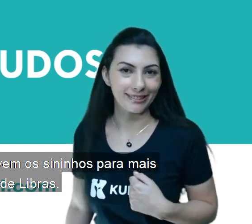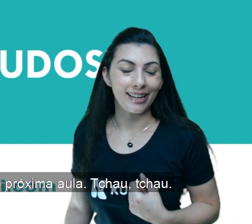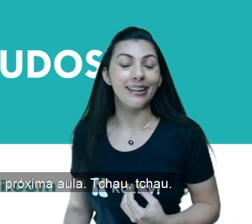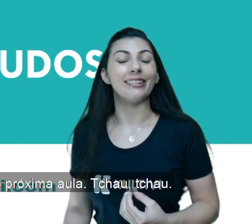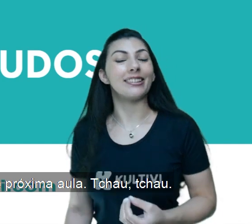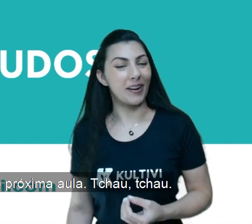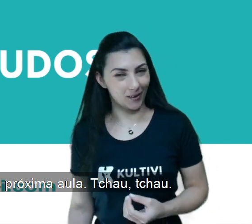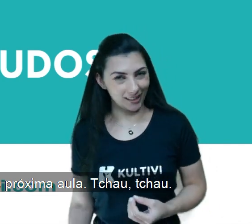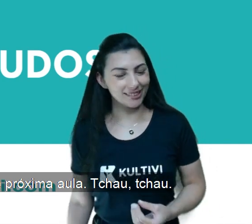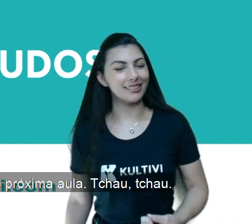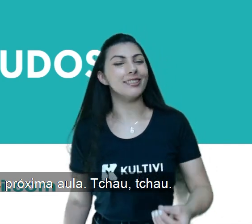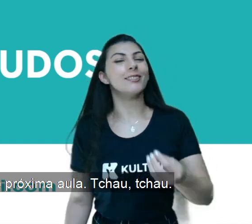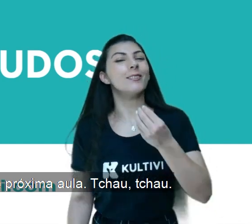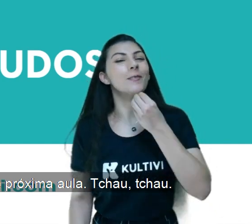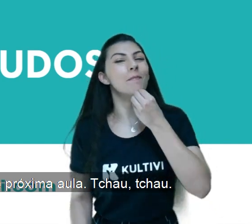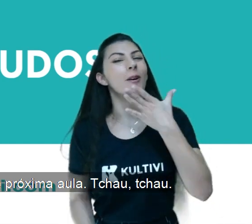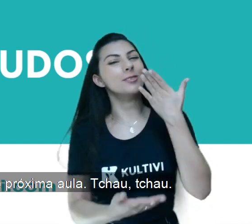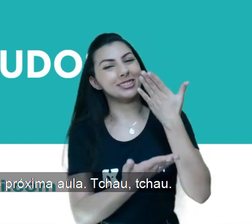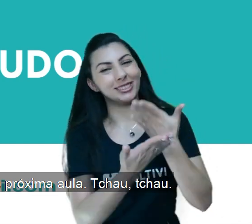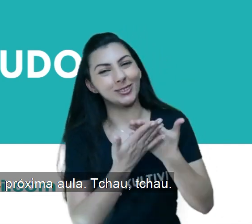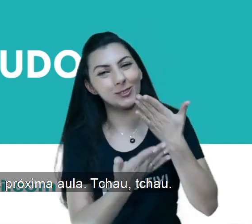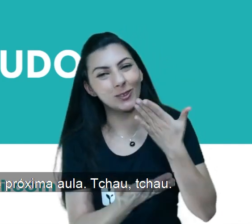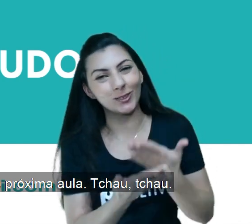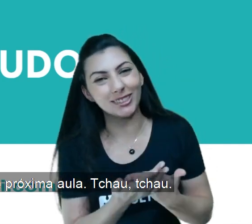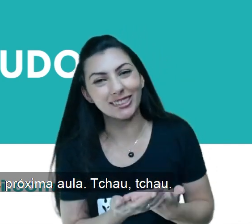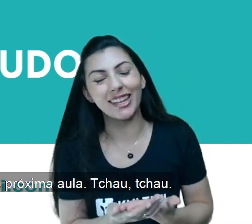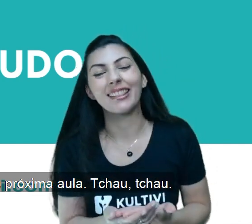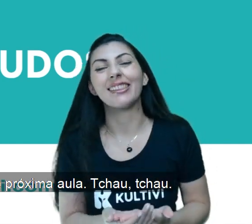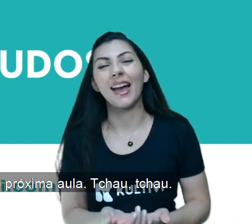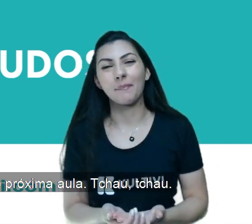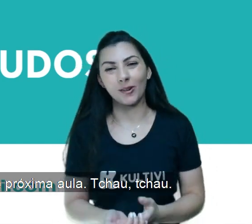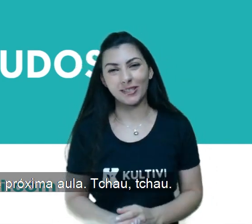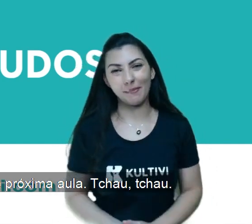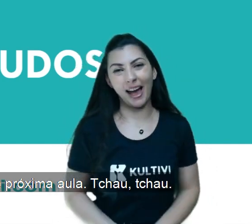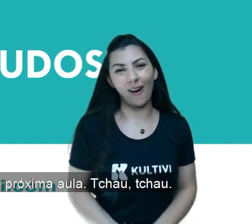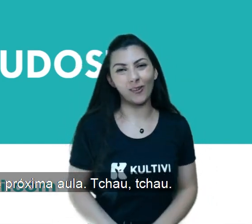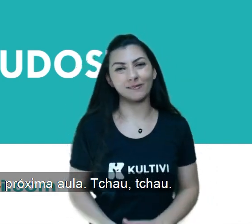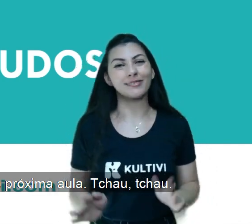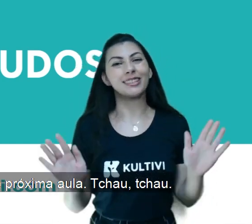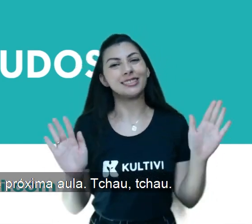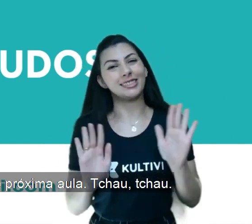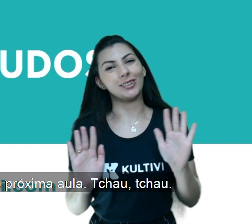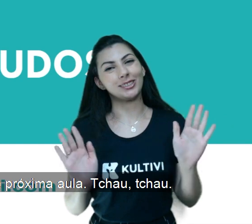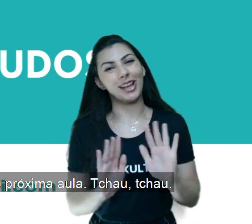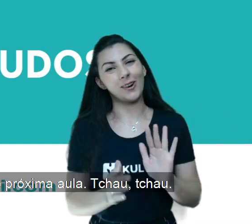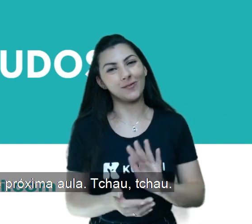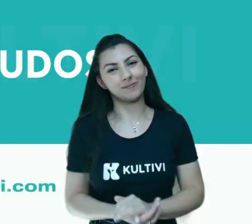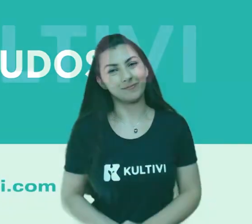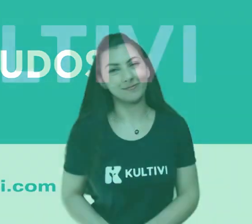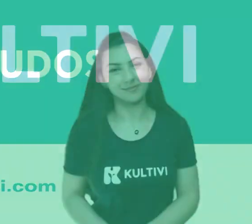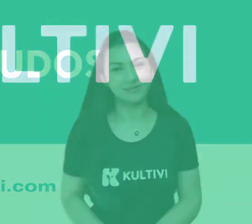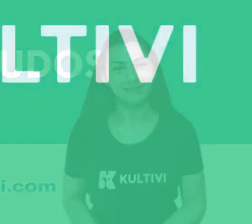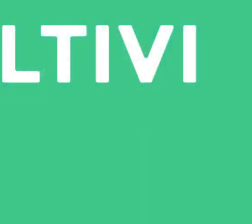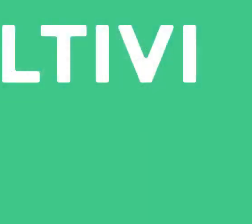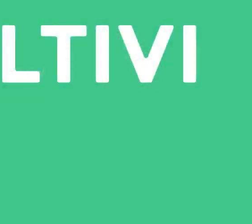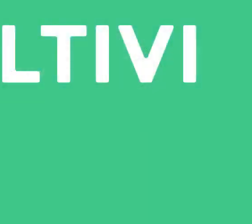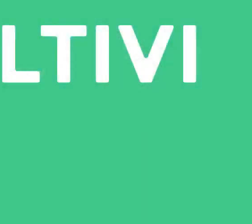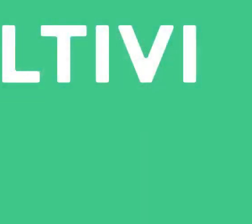Libras. Então agora sim, bons estudos e até a próxima aula. Tchau, tchau.